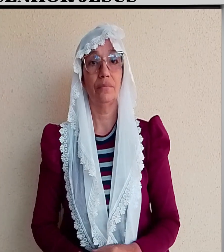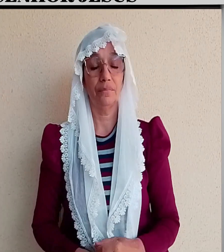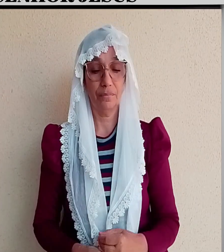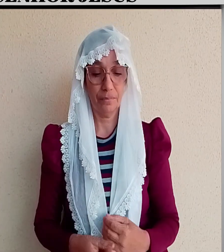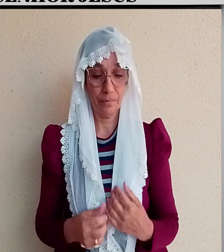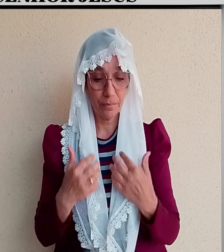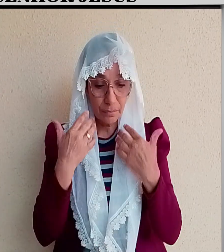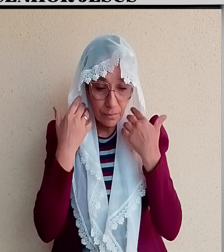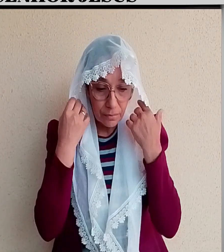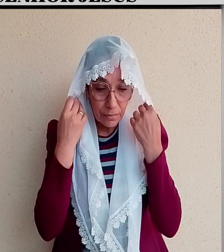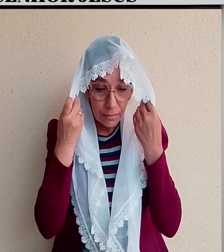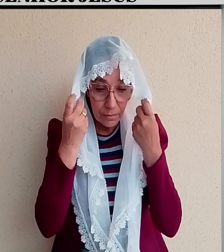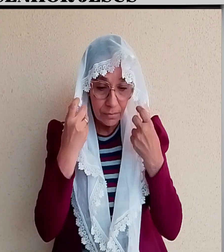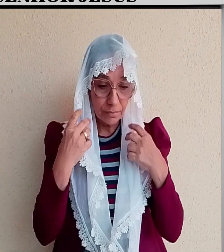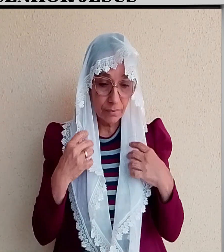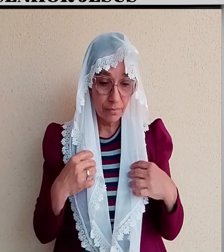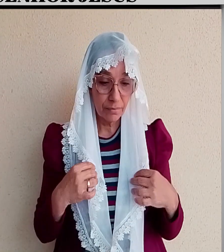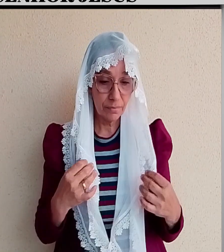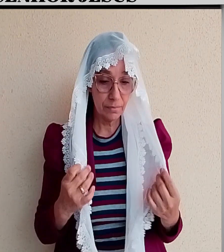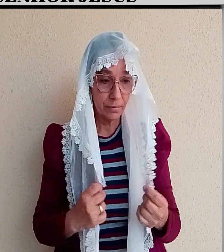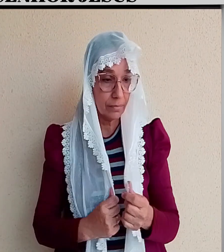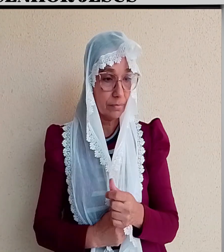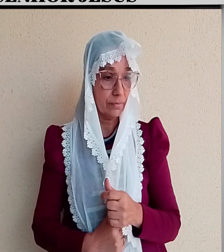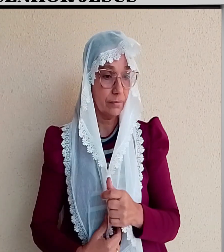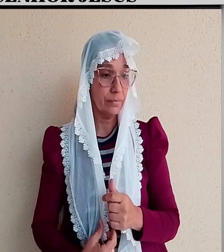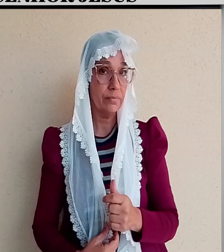Glória a Deus amado.